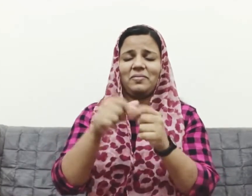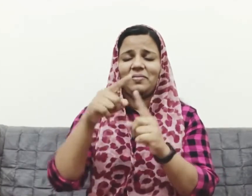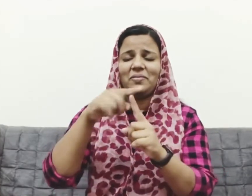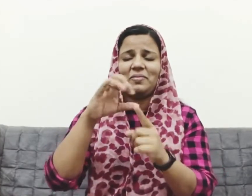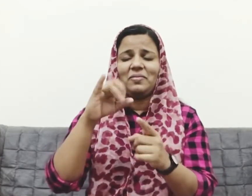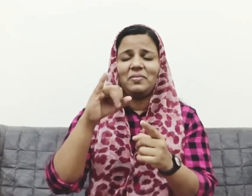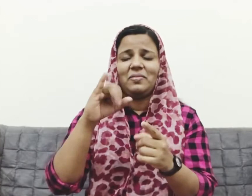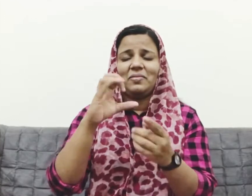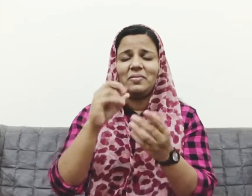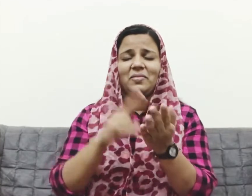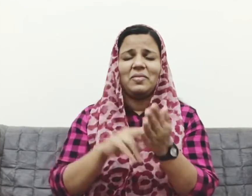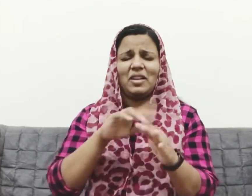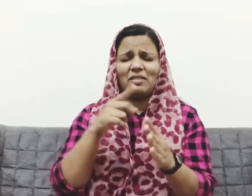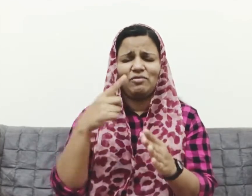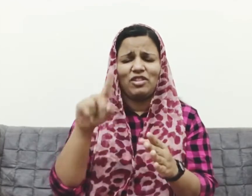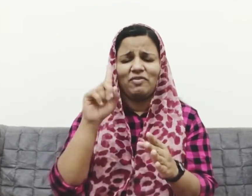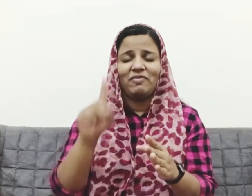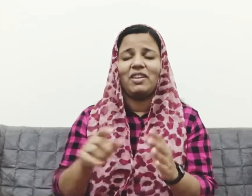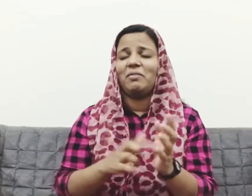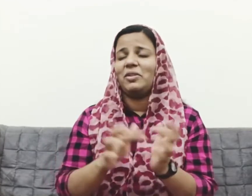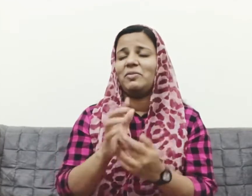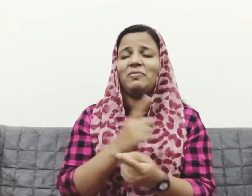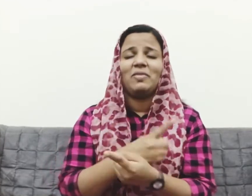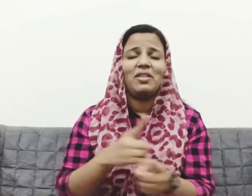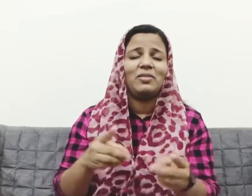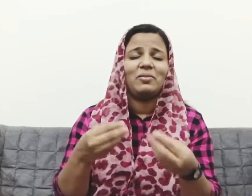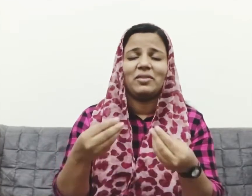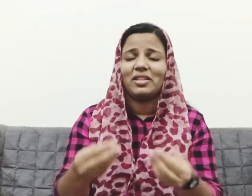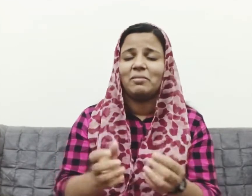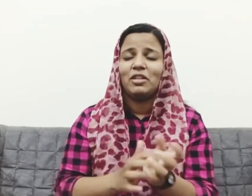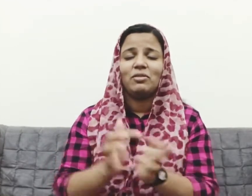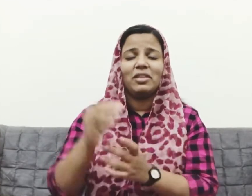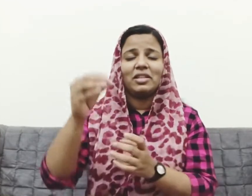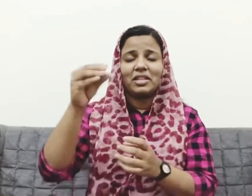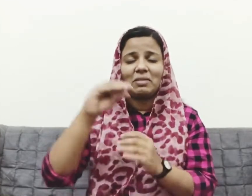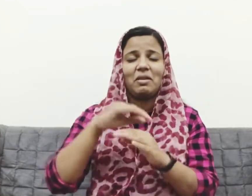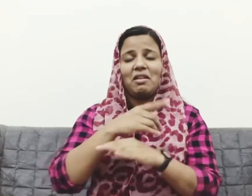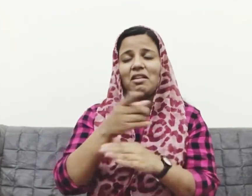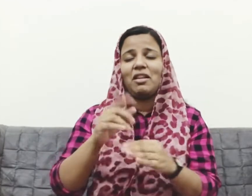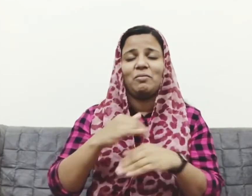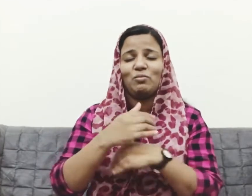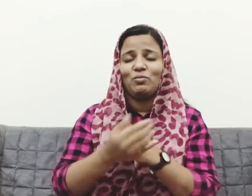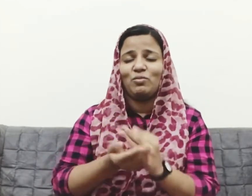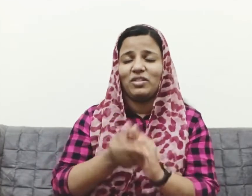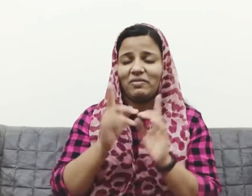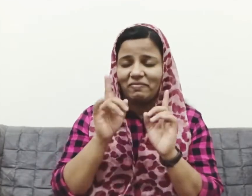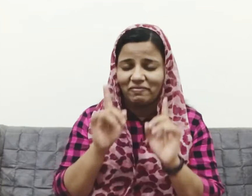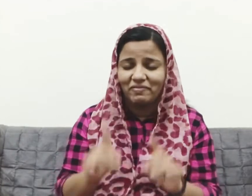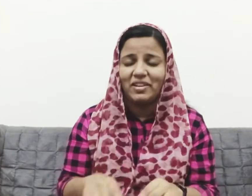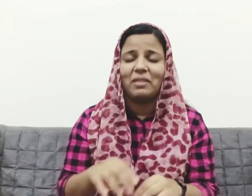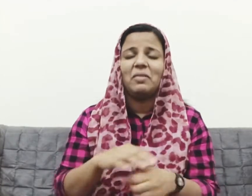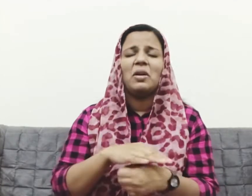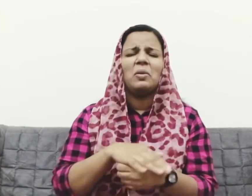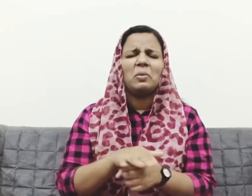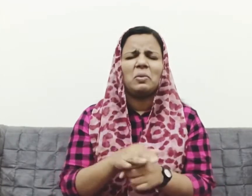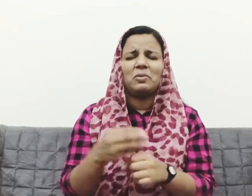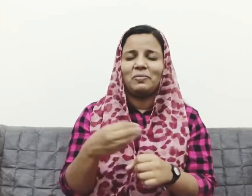സന്തോഷിപ്പാൻ കർത്താവെ അങ്ങിടവരുത്തുന്നതിനായിട്ട് സ്തോത്രം ചെയ്തു. അതുപോലെ കർത്താവെ അങ്ങയുടെ കൃപയിൽ എല്ലാവരെയും ബോധ്യം. ആ കോവിഡ് പേഷ്യൻസിൻ്റെ ഇടയിൽ പ്രവർത്തിക്കുന്ന